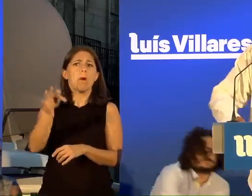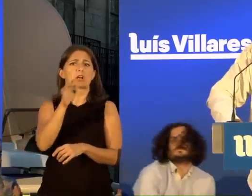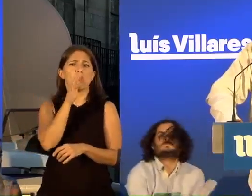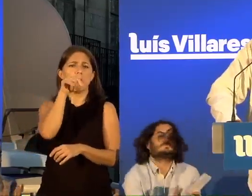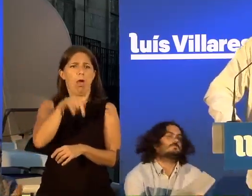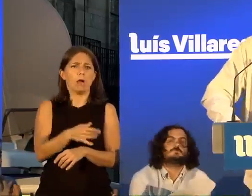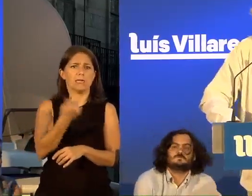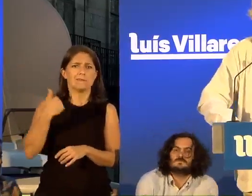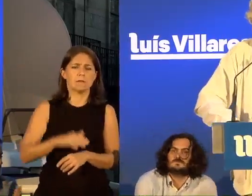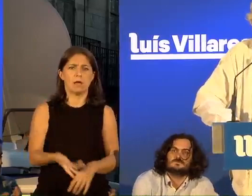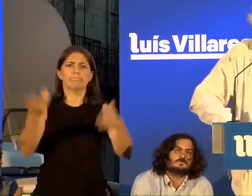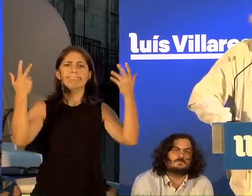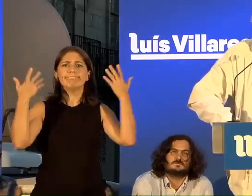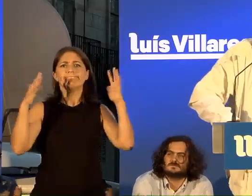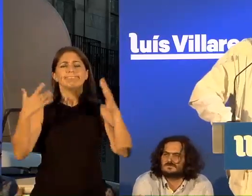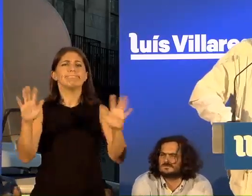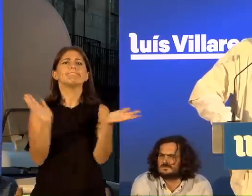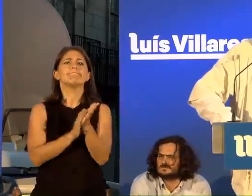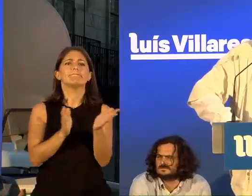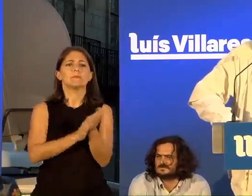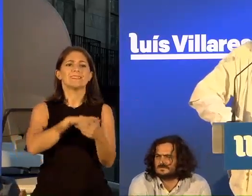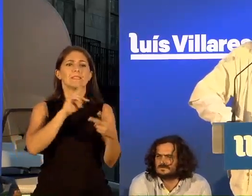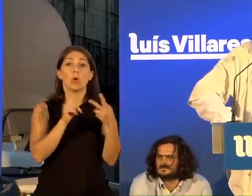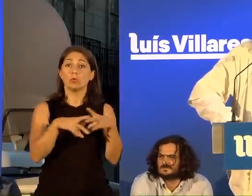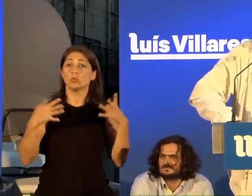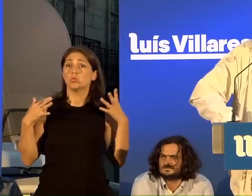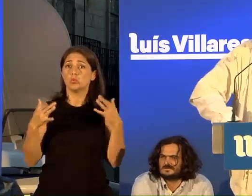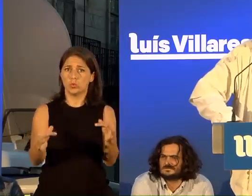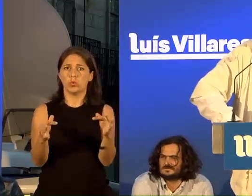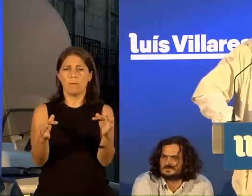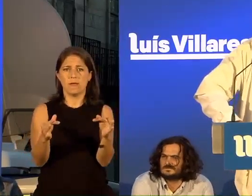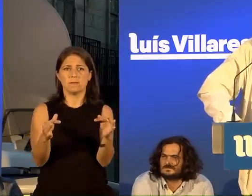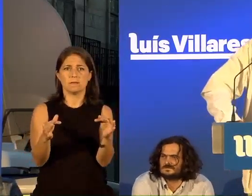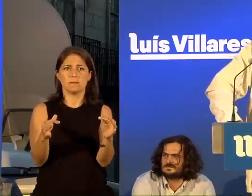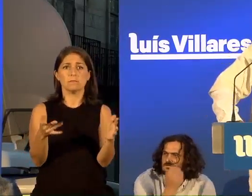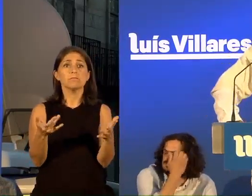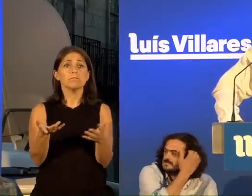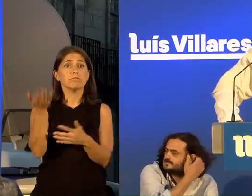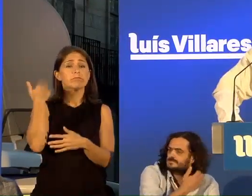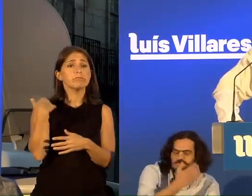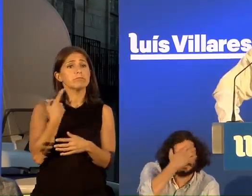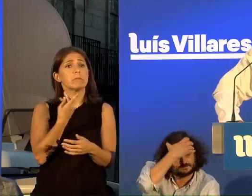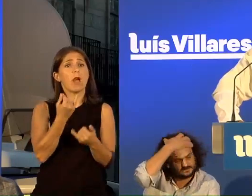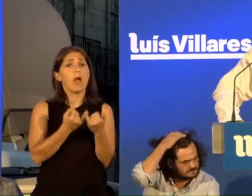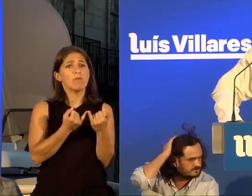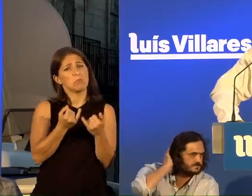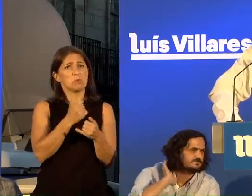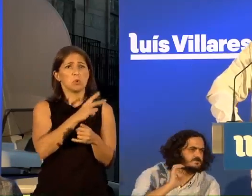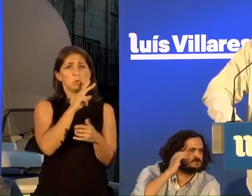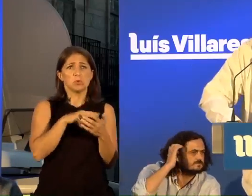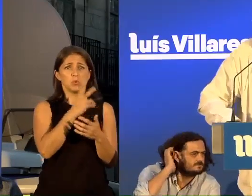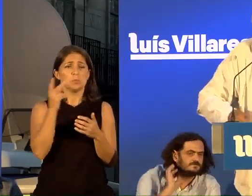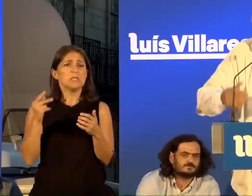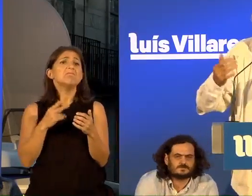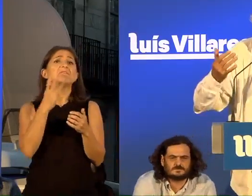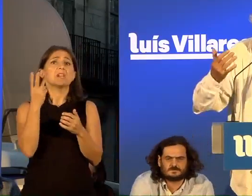artellada. O segundo é nunca máis. No inverno 2002 ou 2003, eu